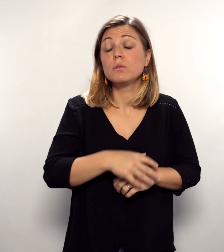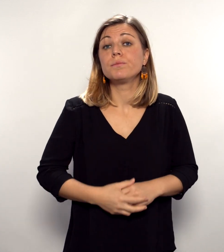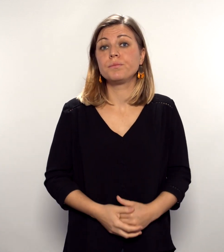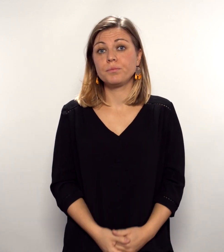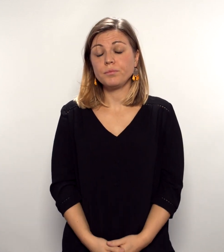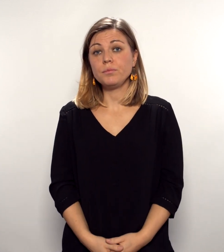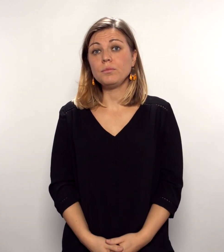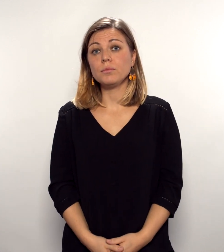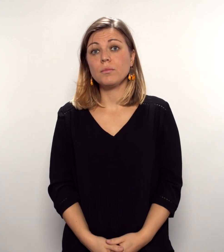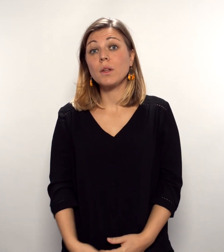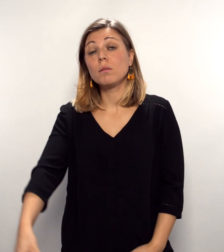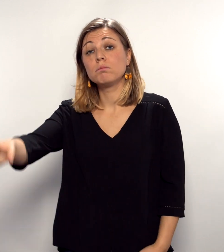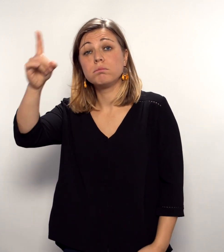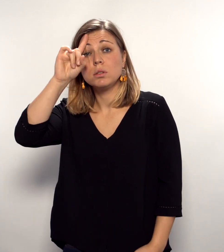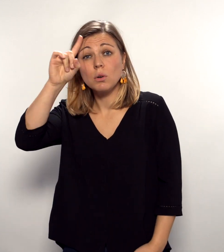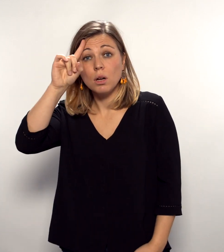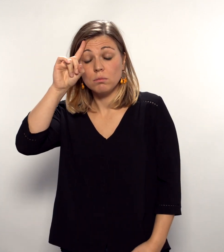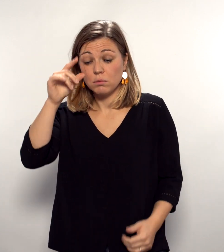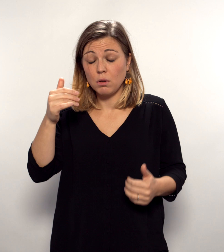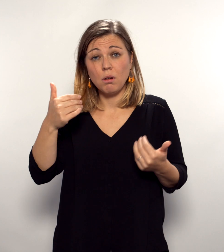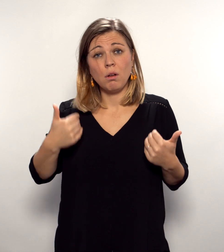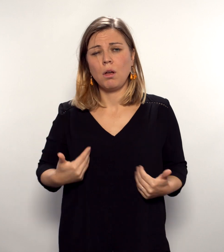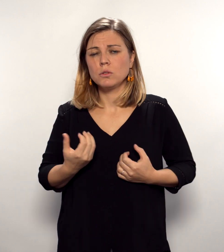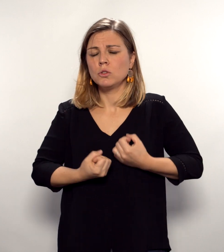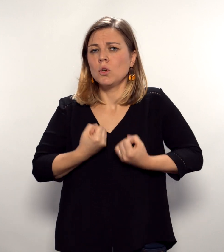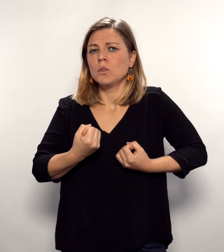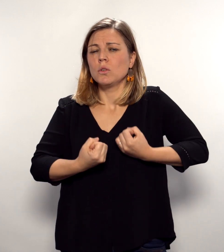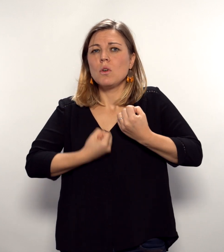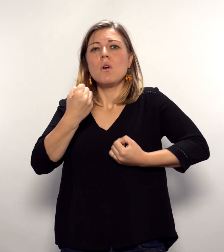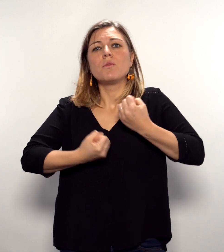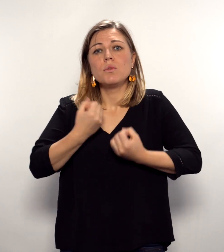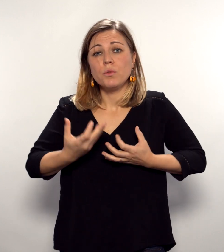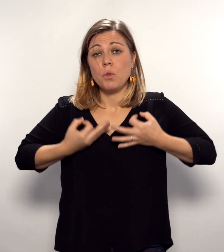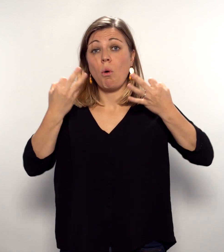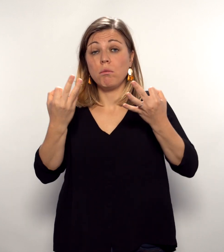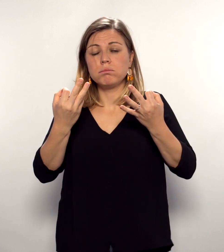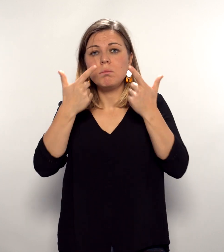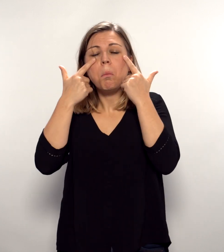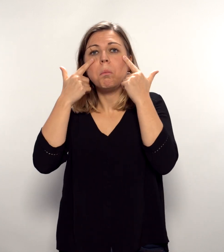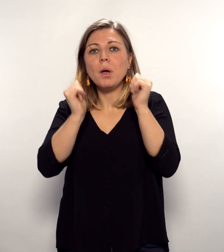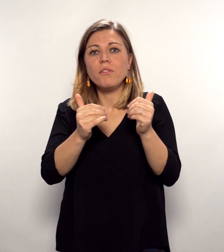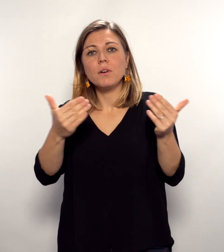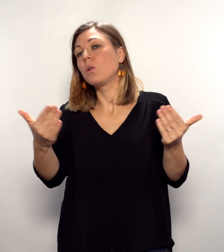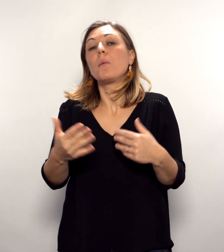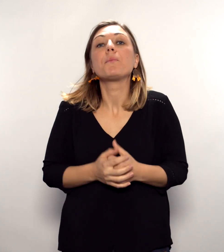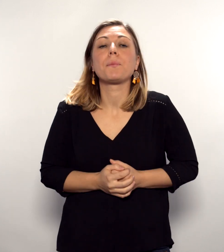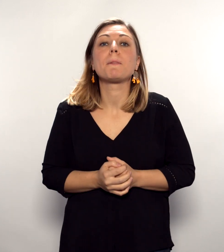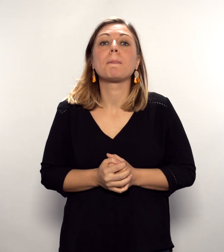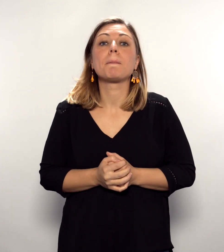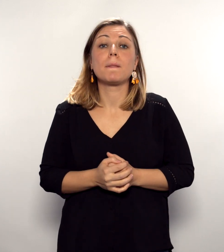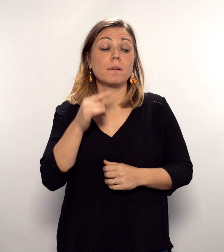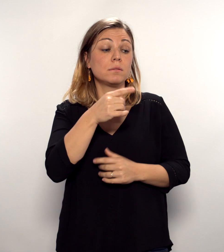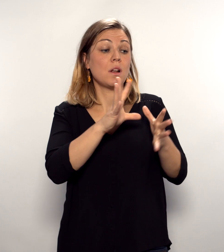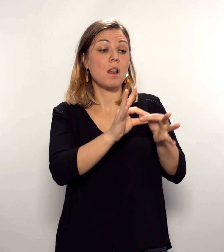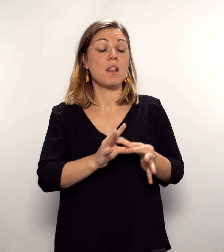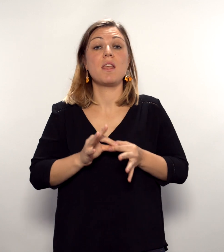m'opérer d'urgence parce que les douleurs étaient trop intenses. Il était clair que ces douleurs-là